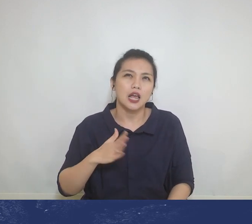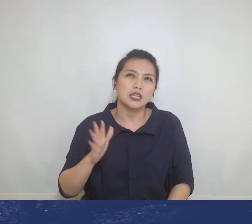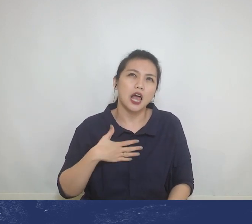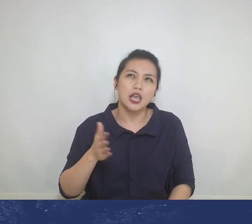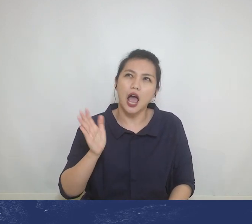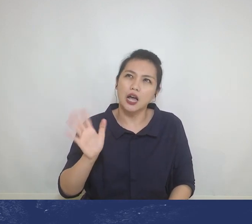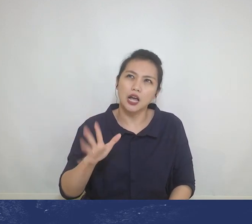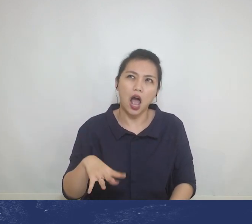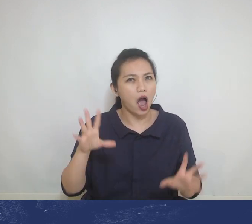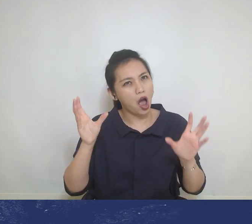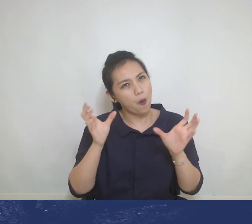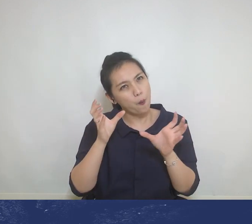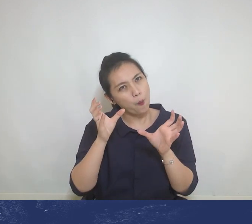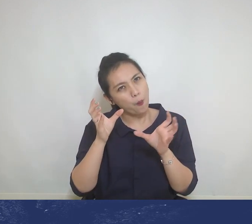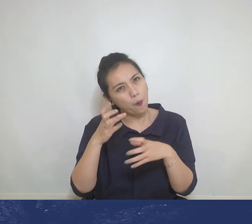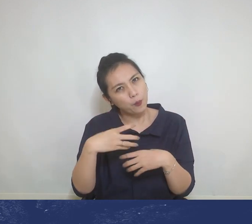Karena itu